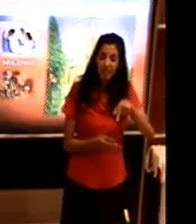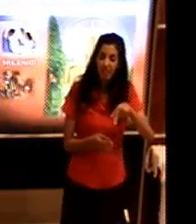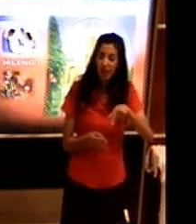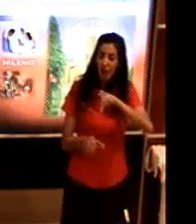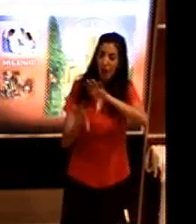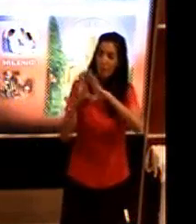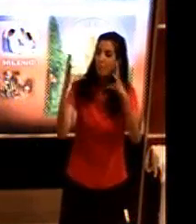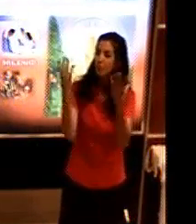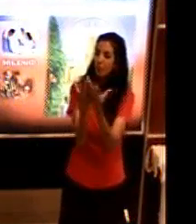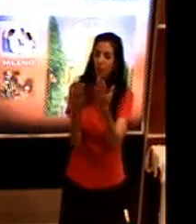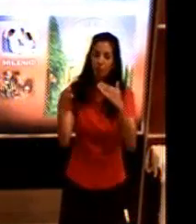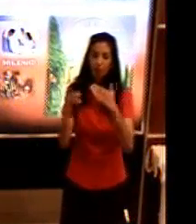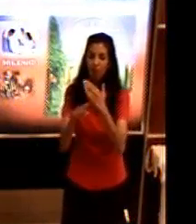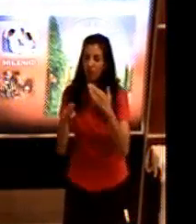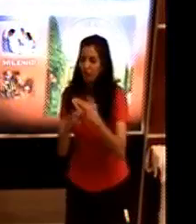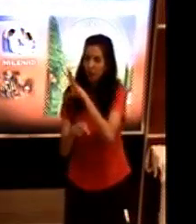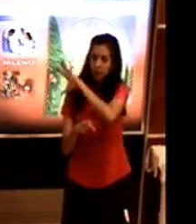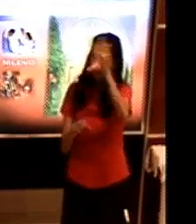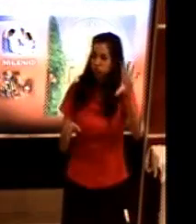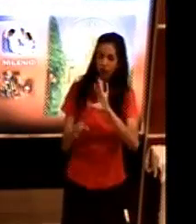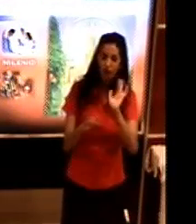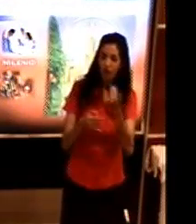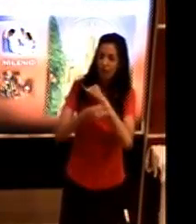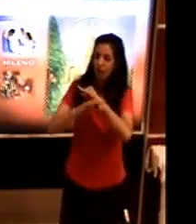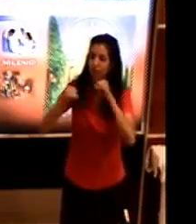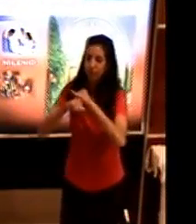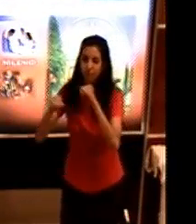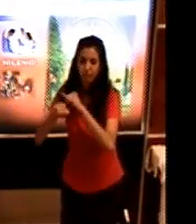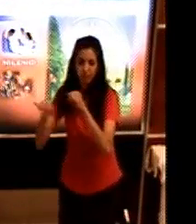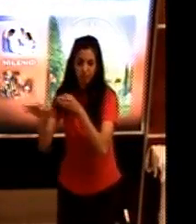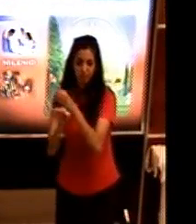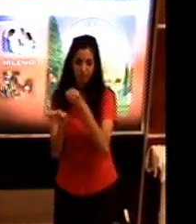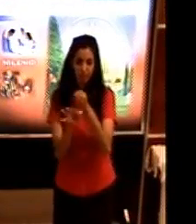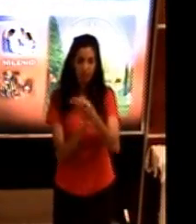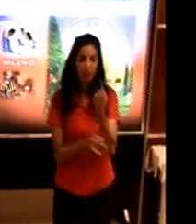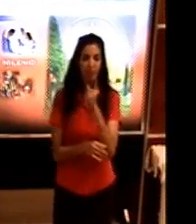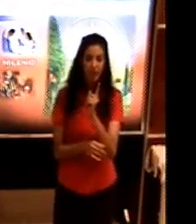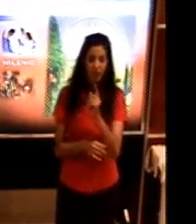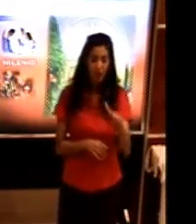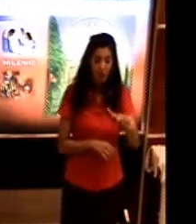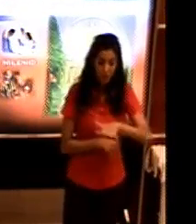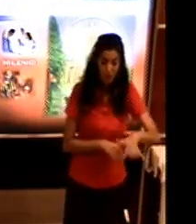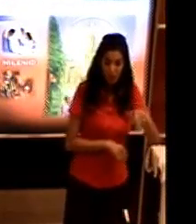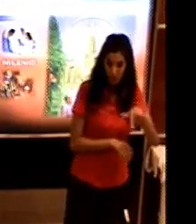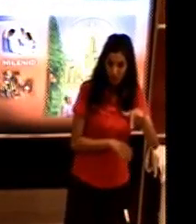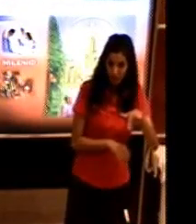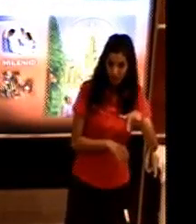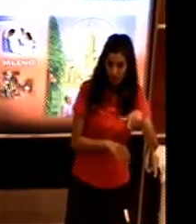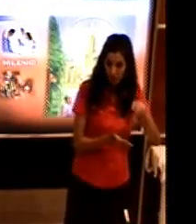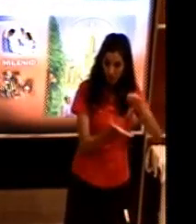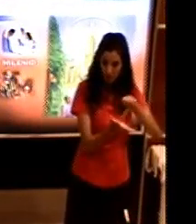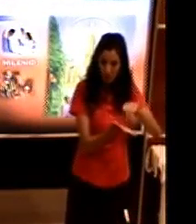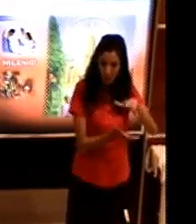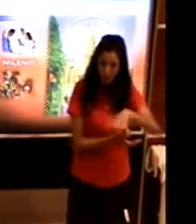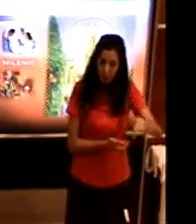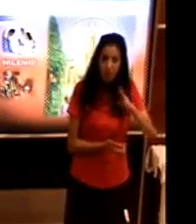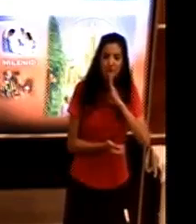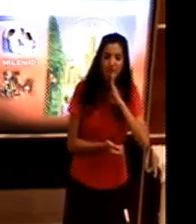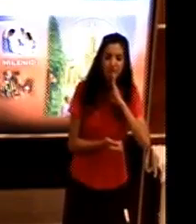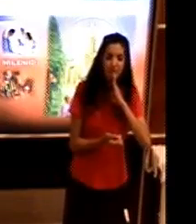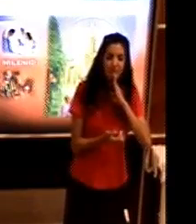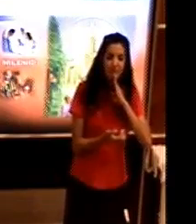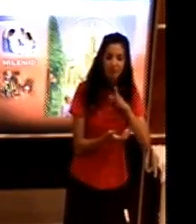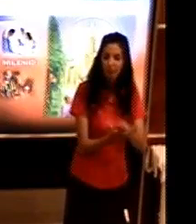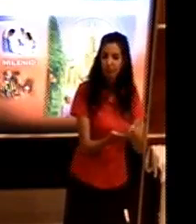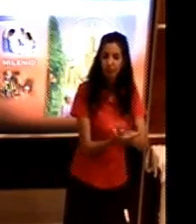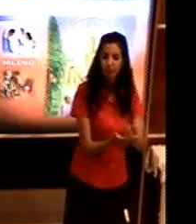nación, tribu, lengua y pueblo en un tiempo de este gran conflicto. Desgraciadamente se rebeló contra Dios Israel, pero no todos,